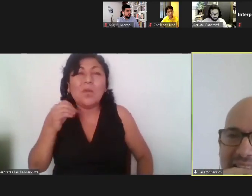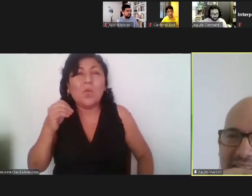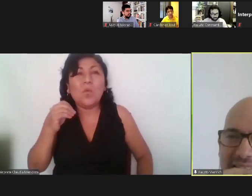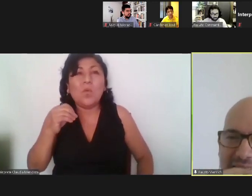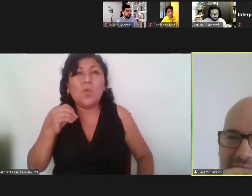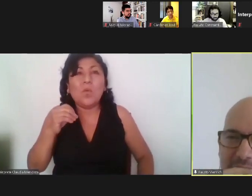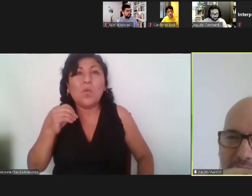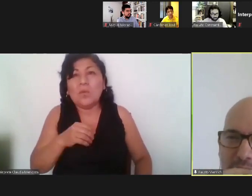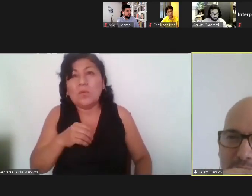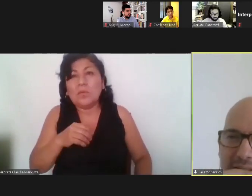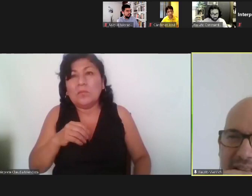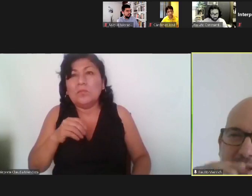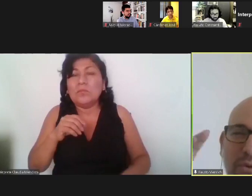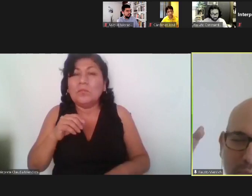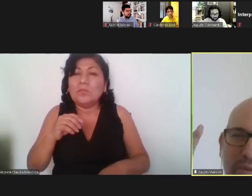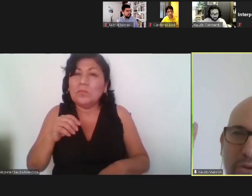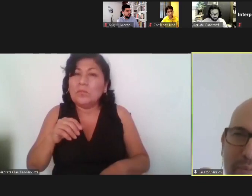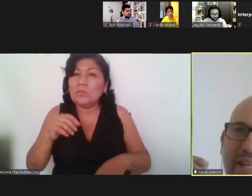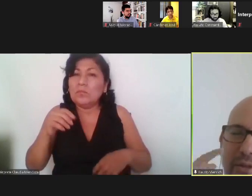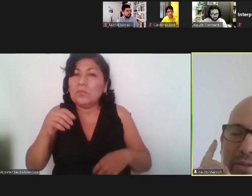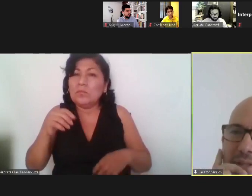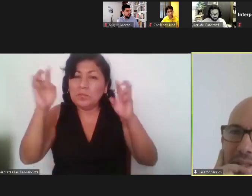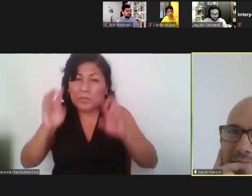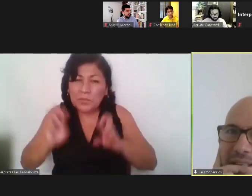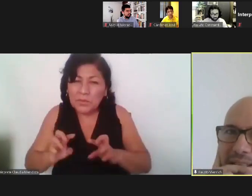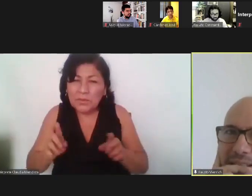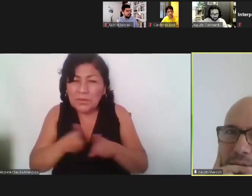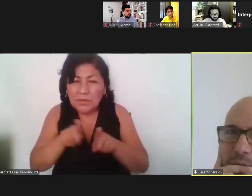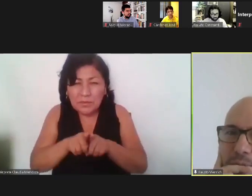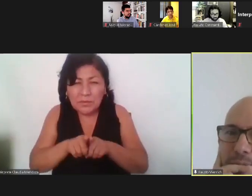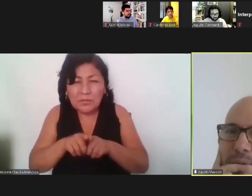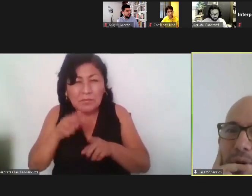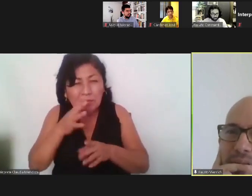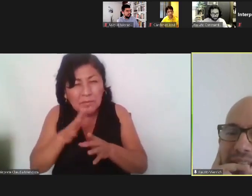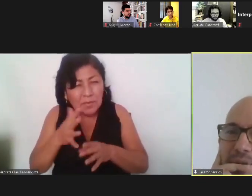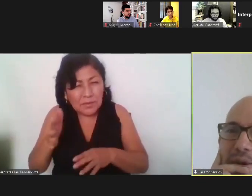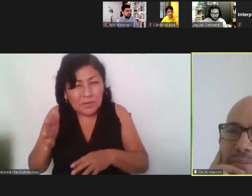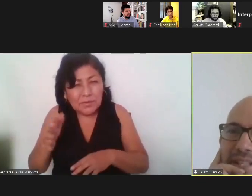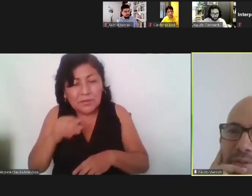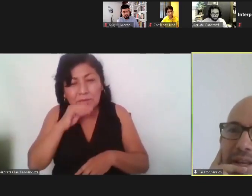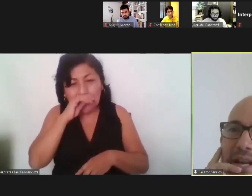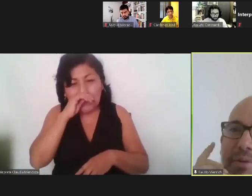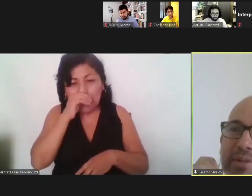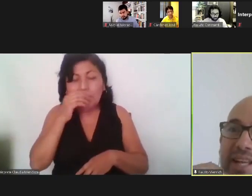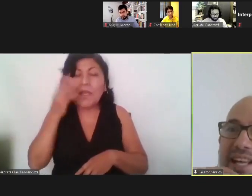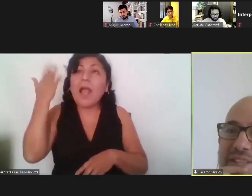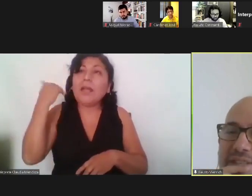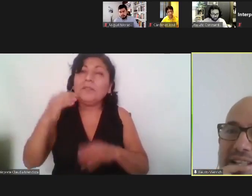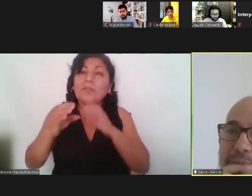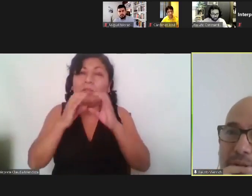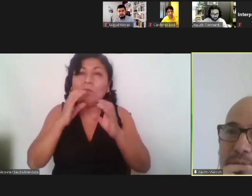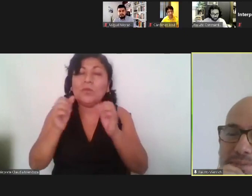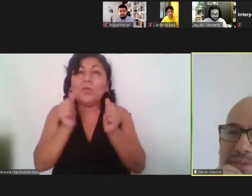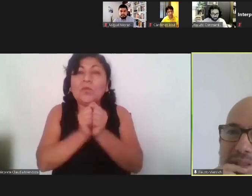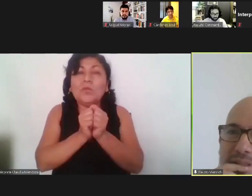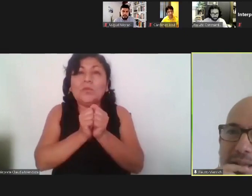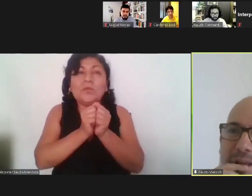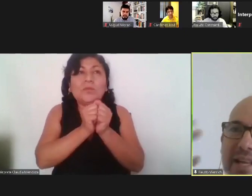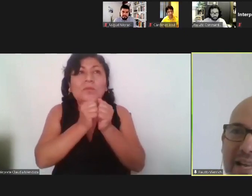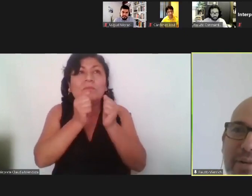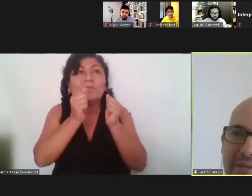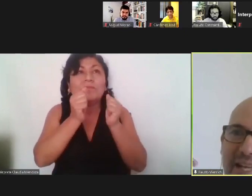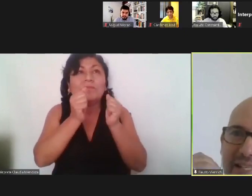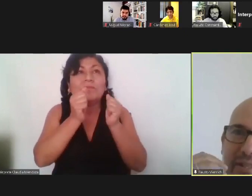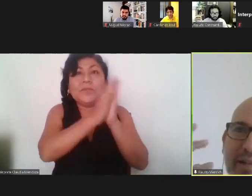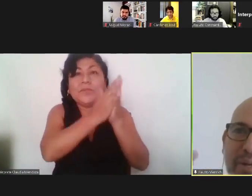que hace un año y medio, tuvimos algunas conversaciones con la Biblioteca Nacional del Perú, debido